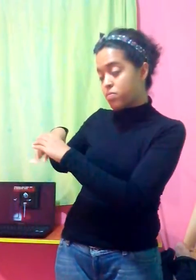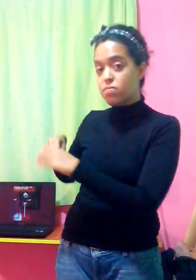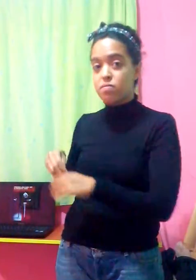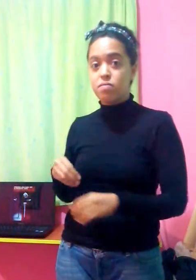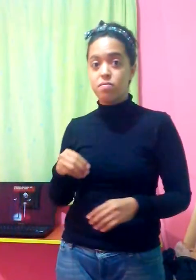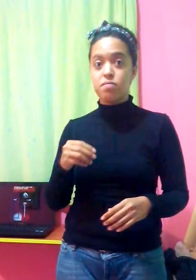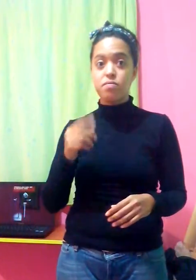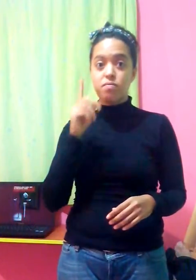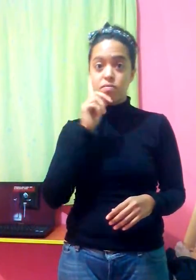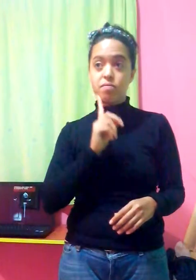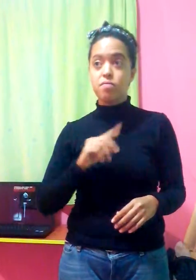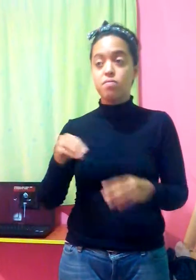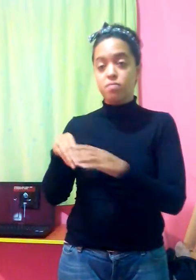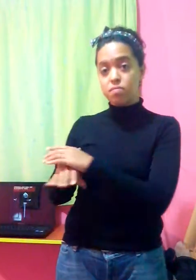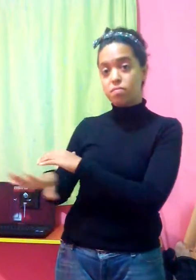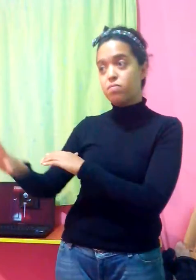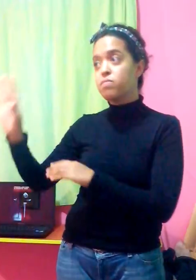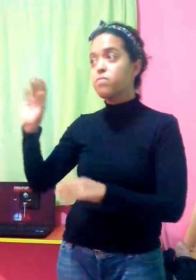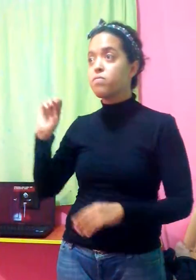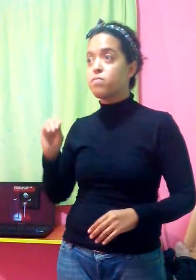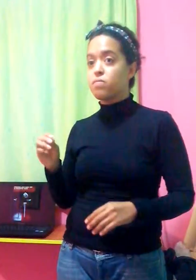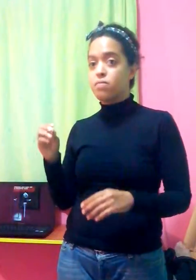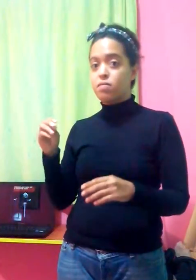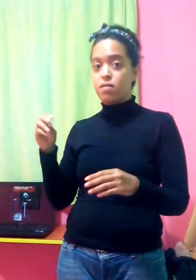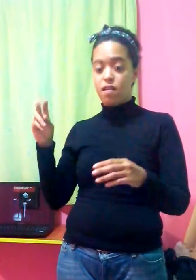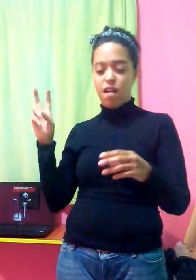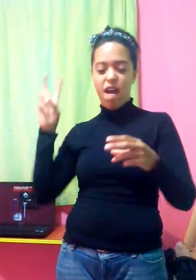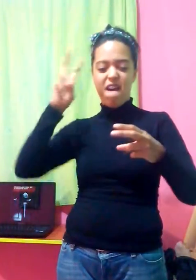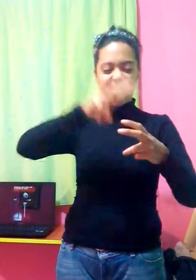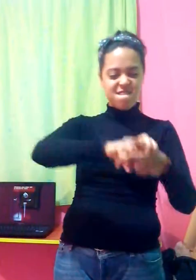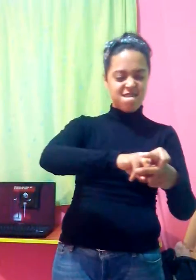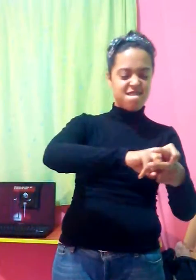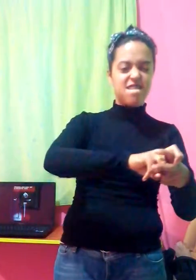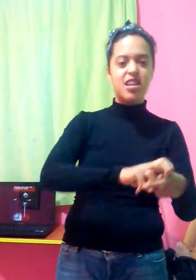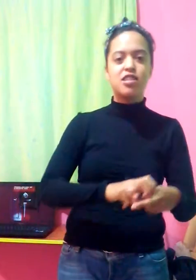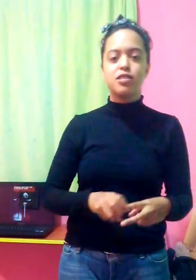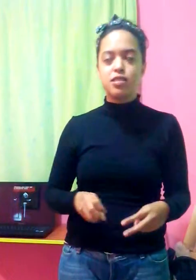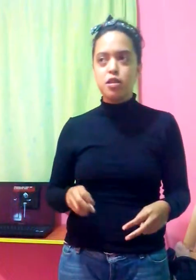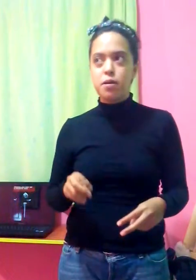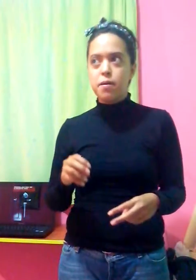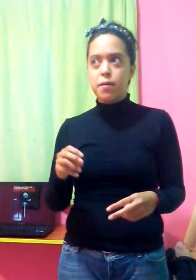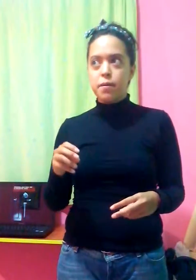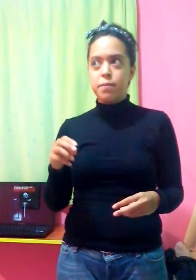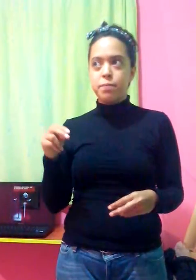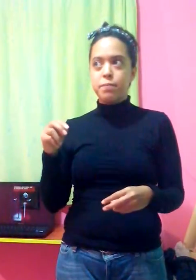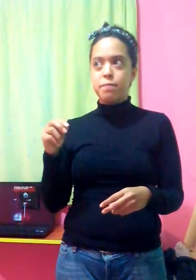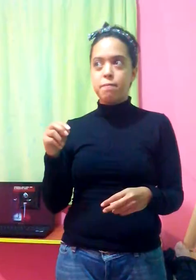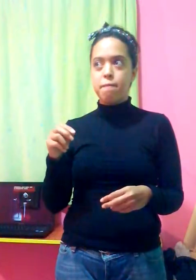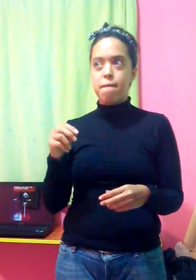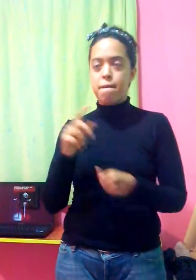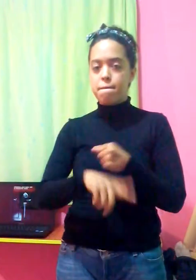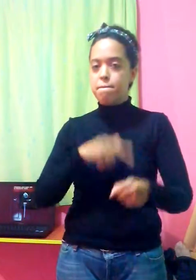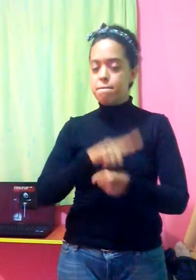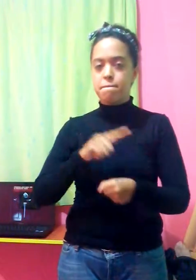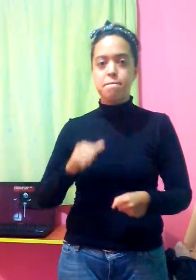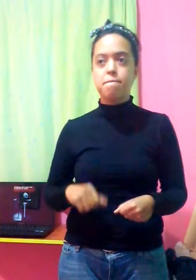íbamos y cazábamos las fieras y las llevábamos a la cueva para que usted las cocinara. Ahora las cosas han cambiado, la fiera se sale, la fiera se mete,